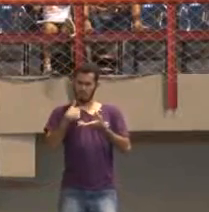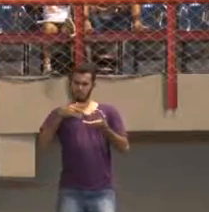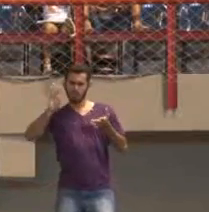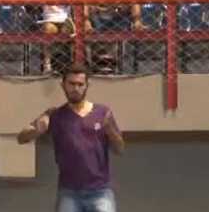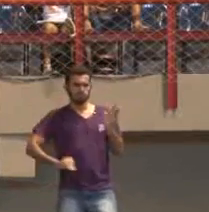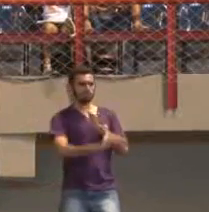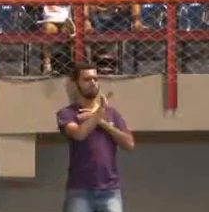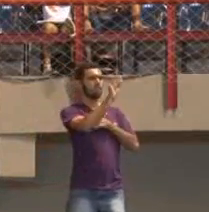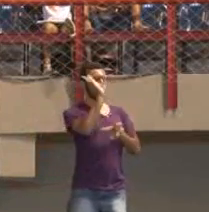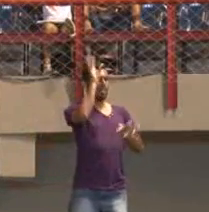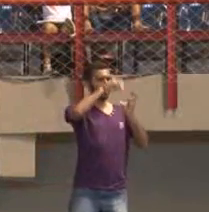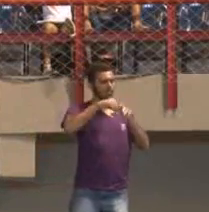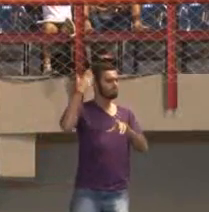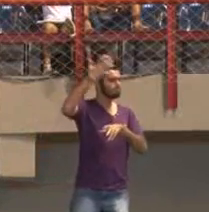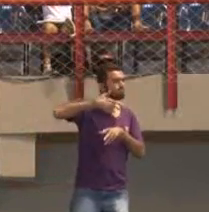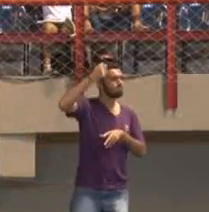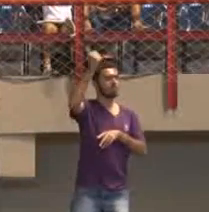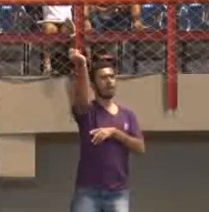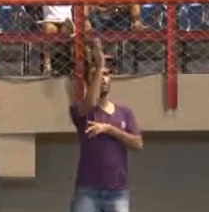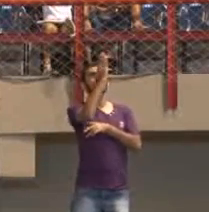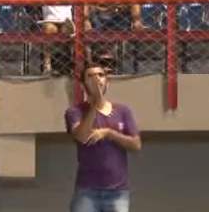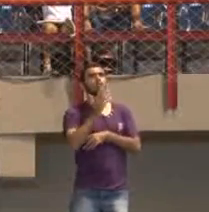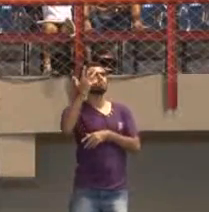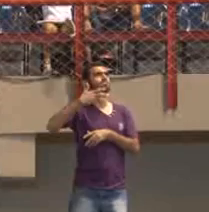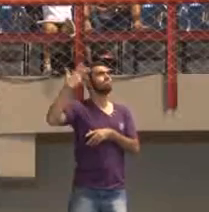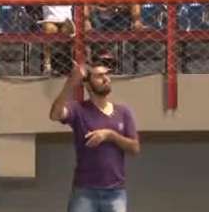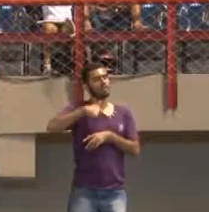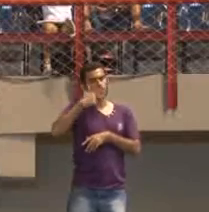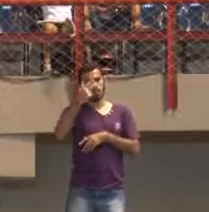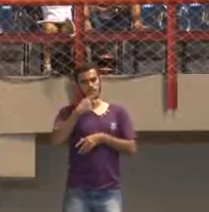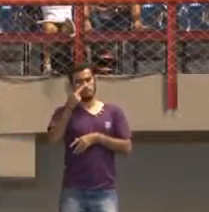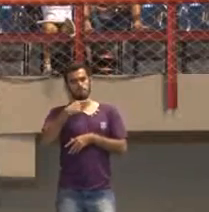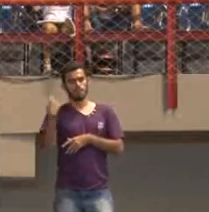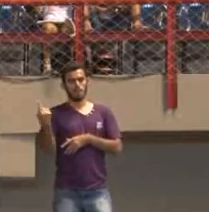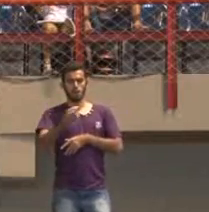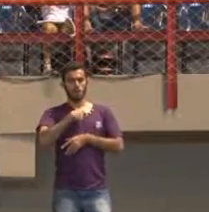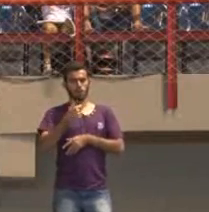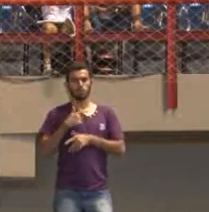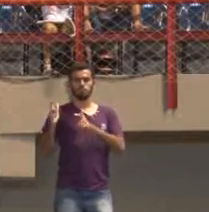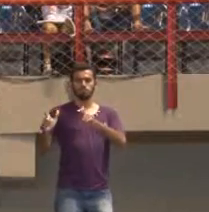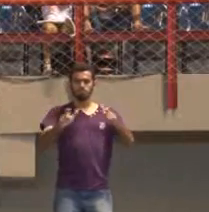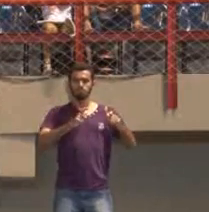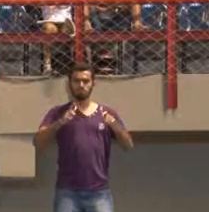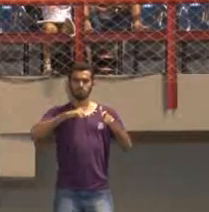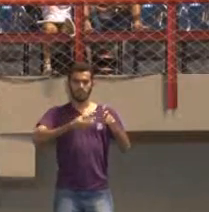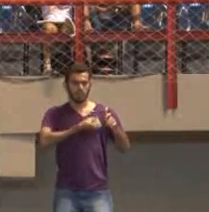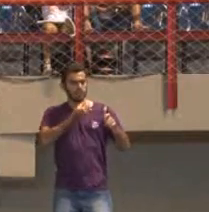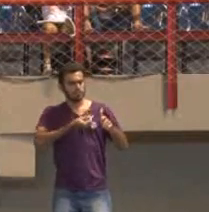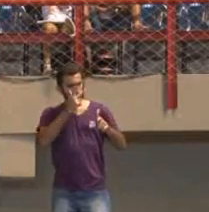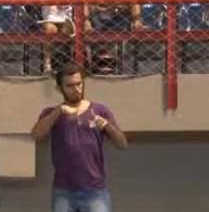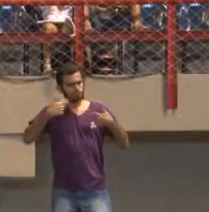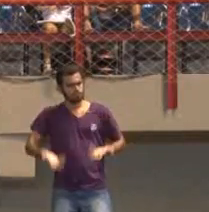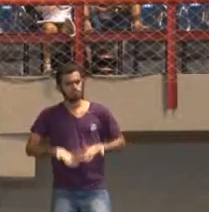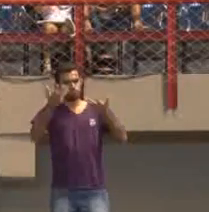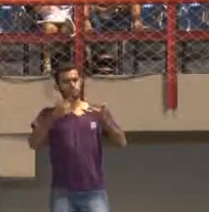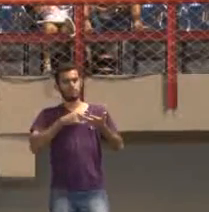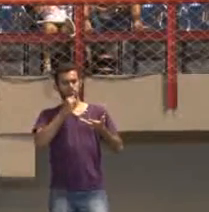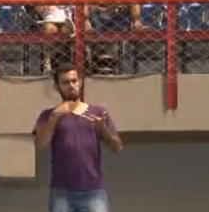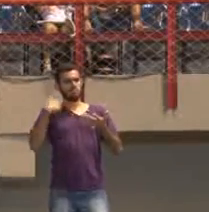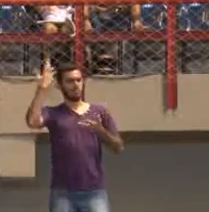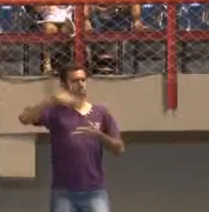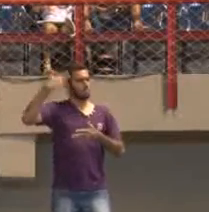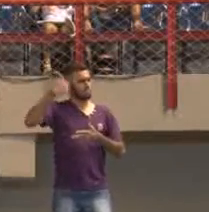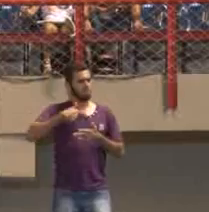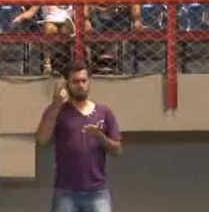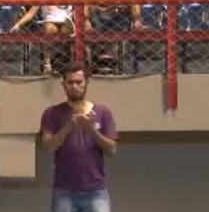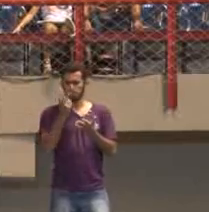brasileiro? Que é aquela parte lá, nossos bosques têm mais vida, é desse poema. E esse hino que tantas vezes foi